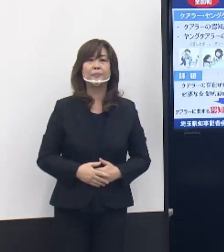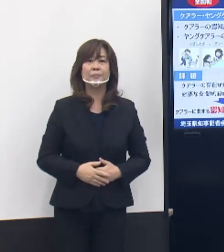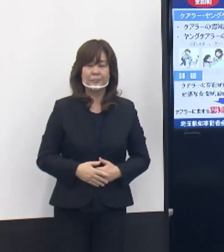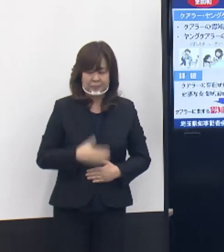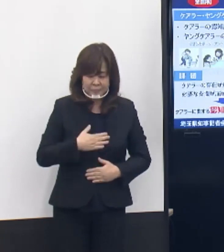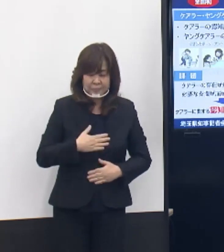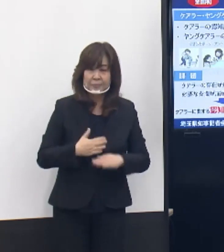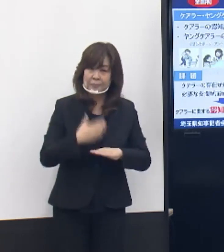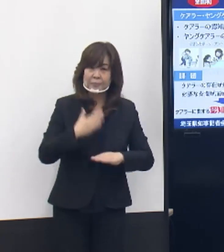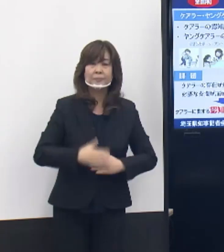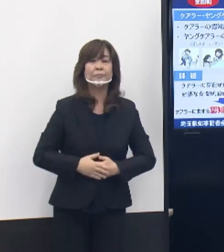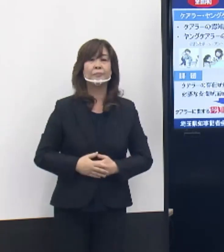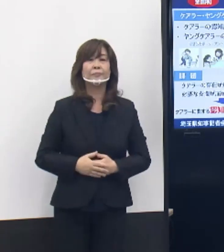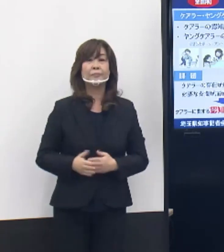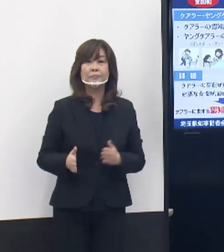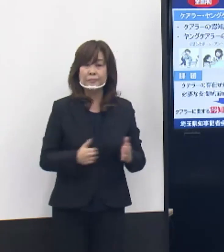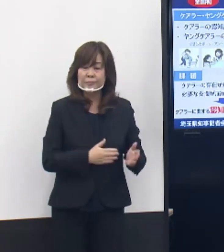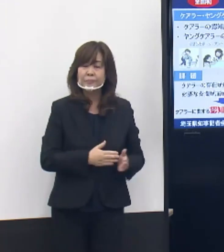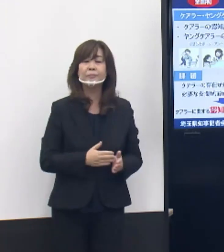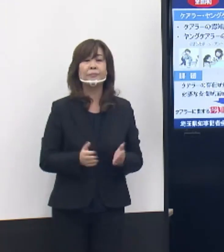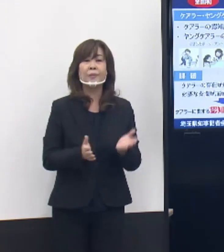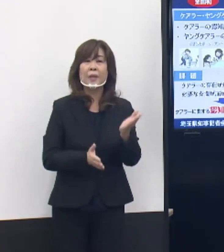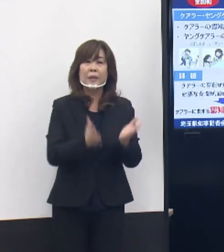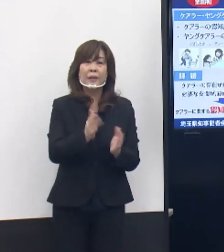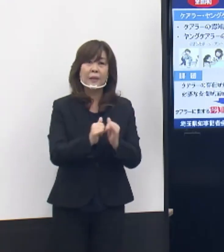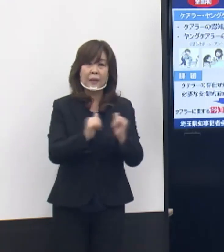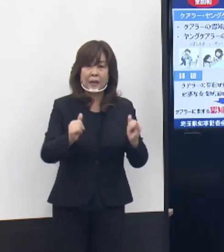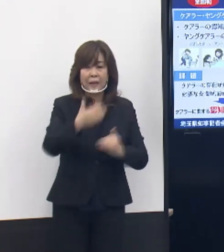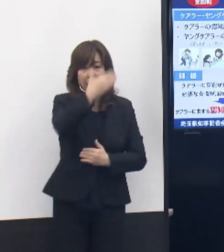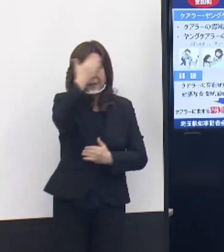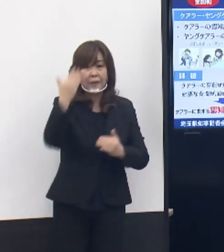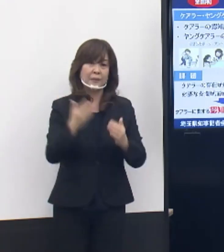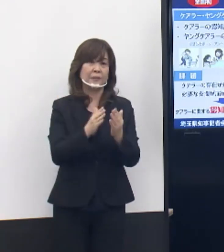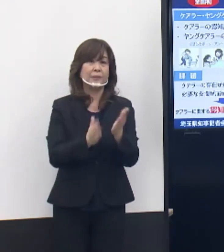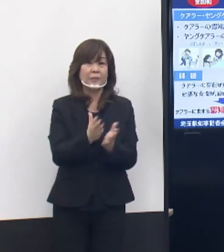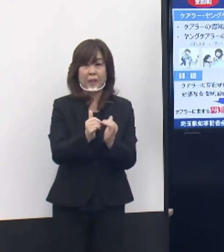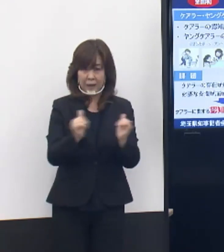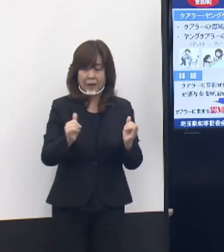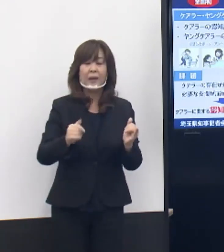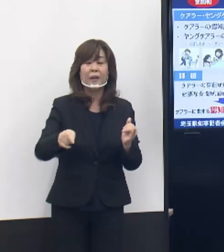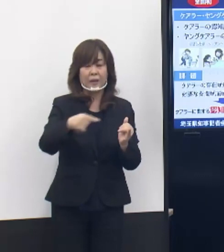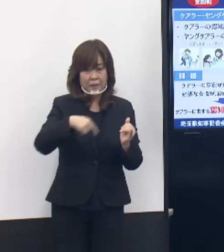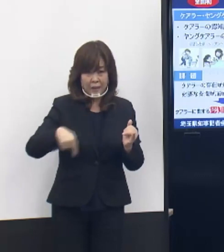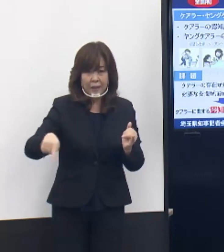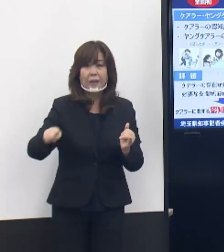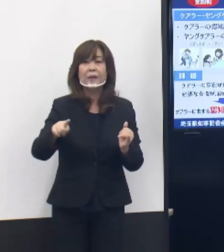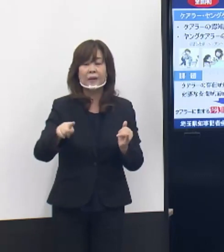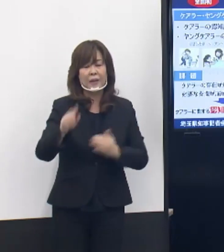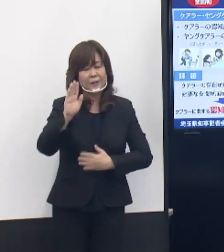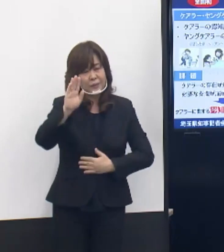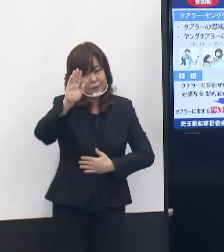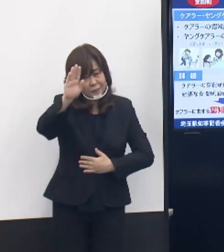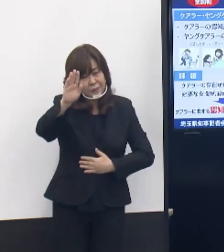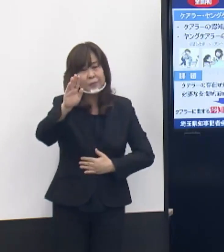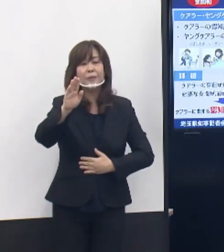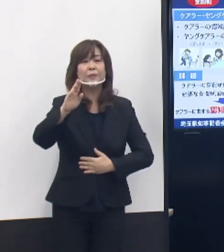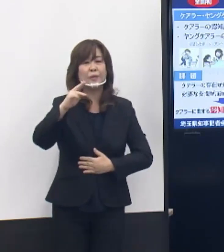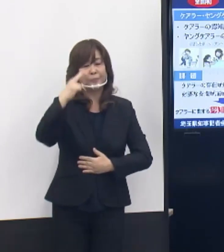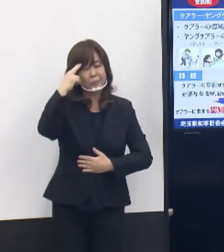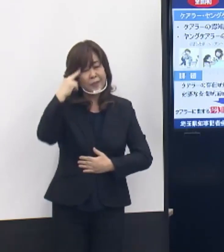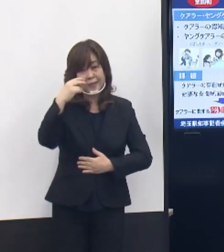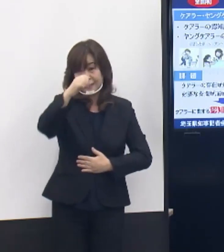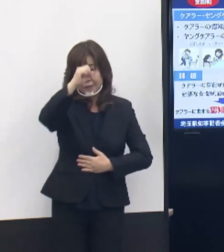がとうございます。ケアラー、ヤングケアラーについては、特に今後、認知症を含めたです